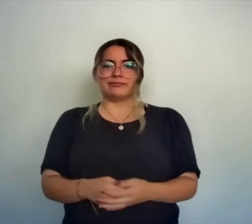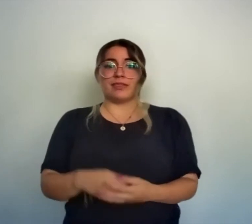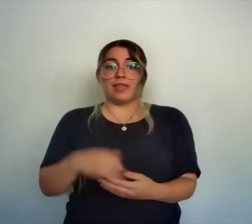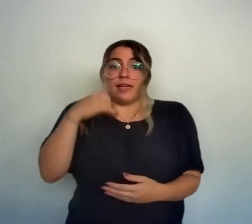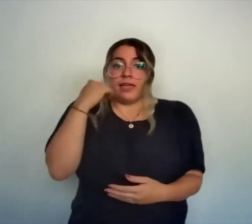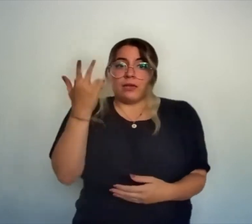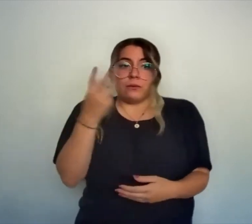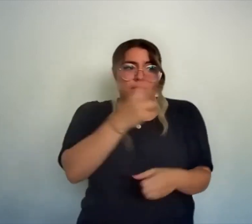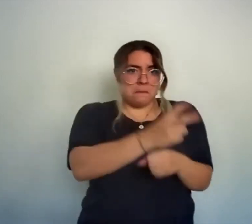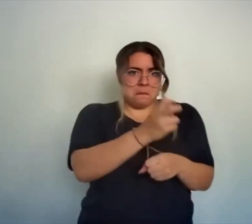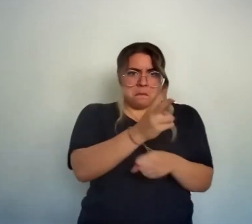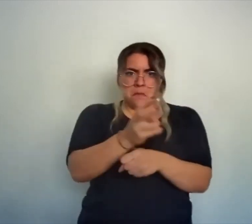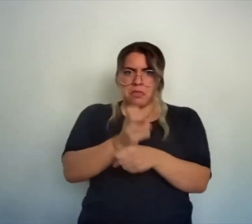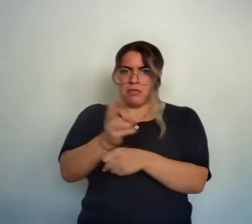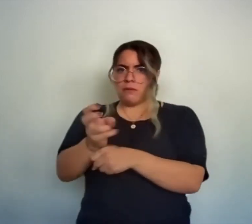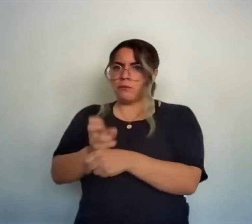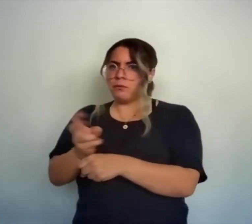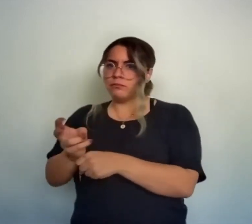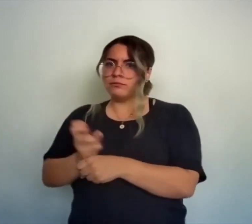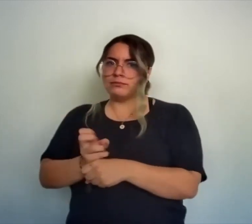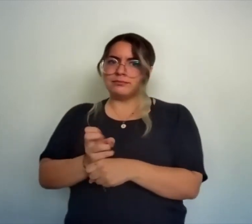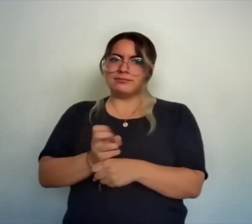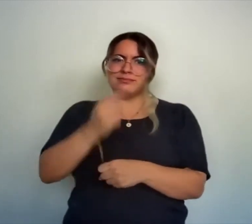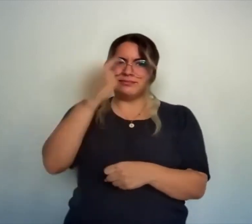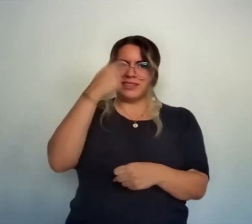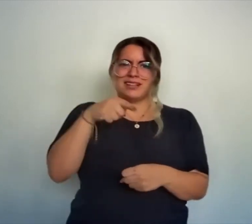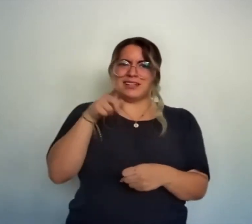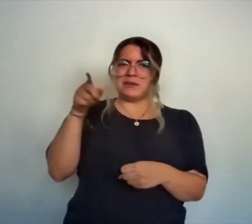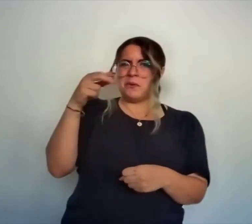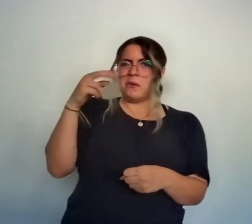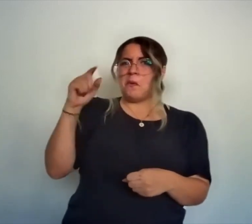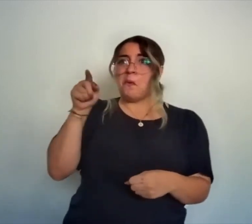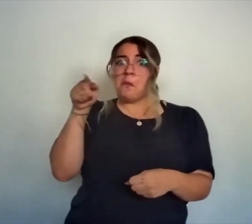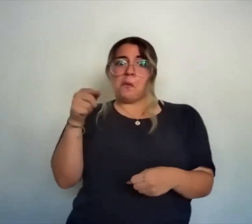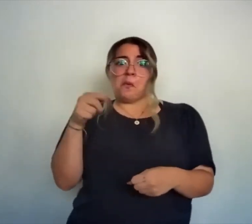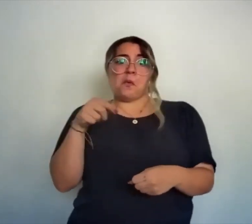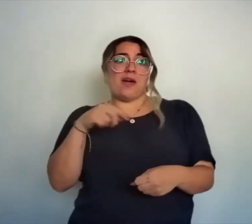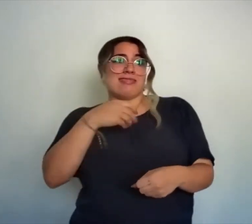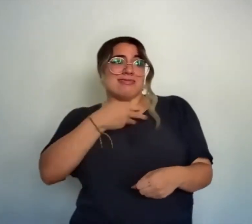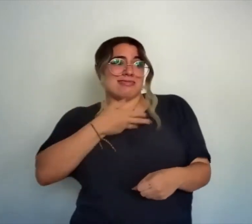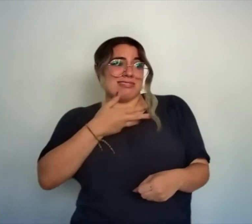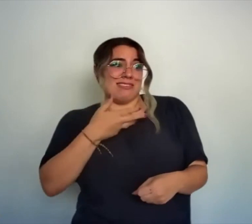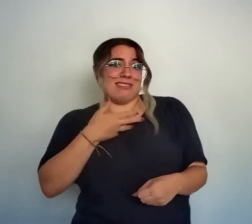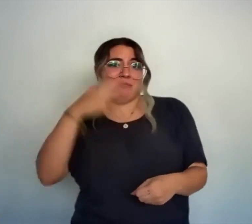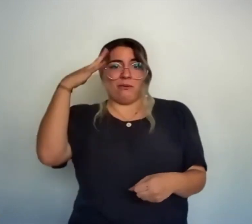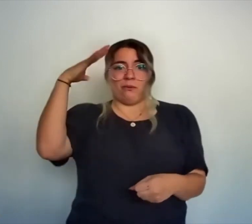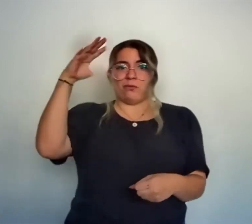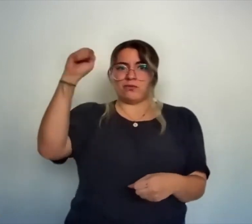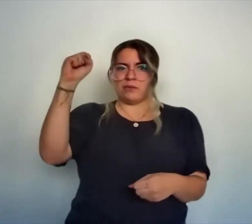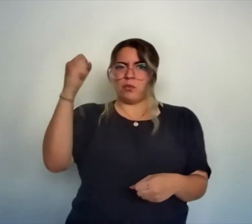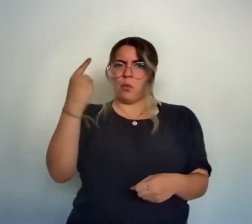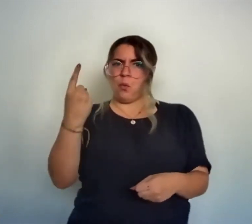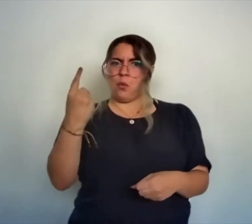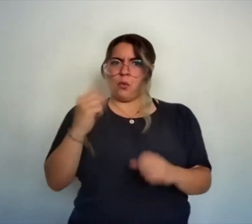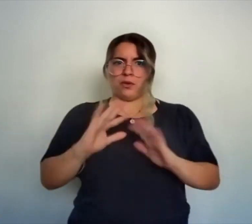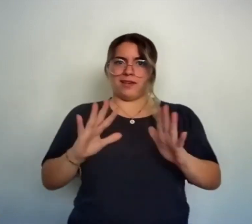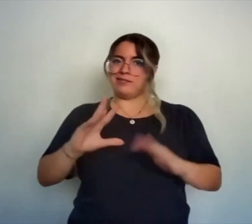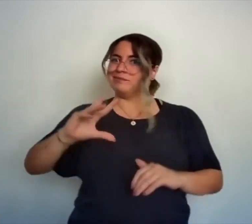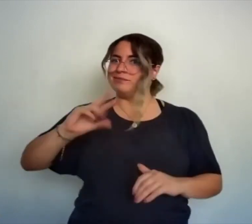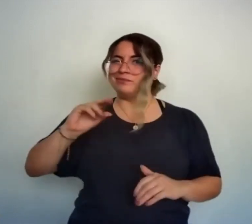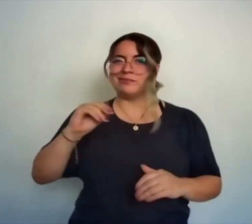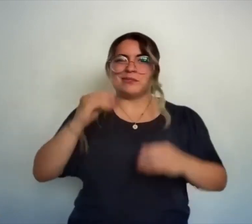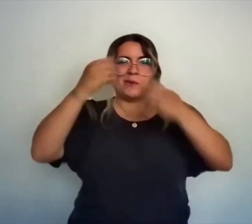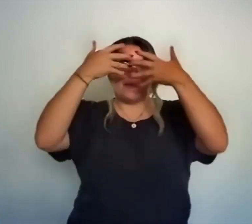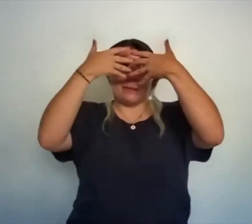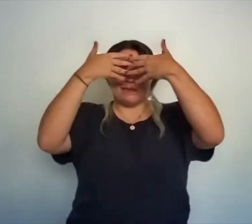a incendiar los referentes hegemónicos que tienen para concebir la discapacidad. En este caso, yo